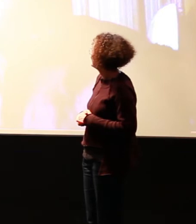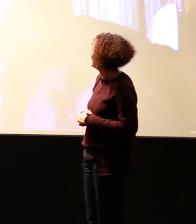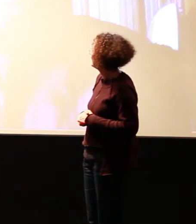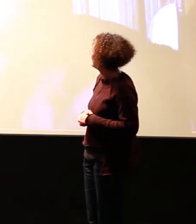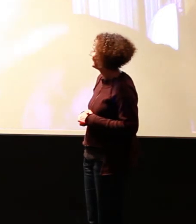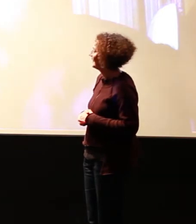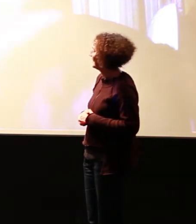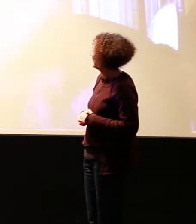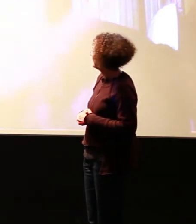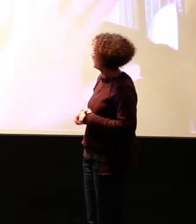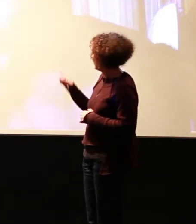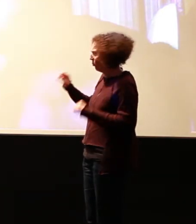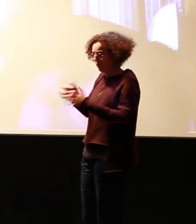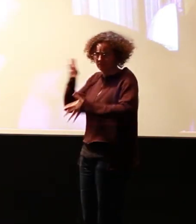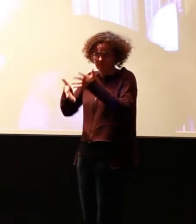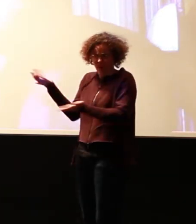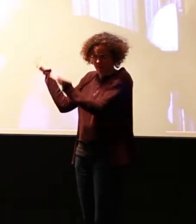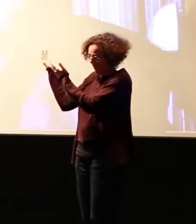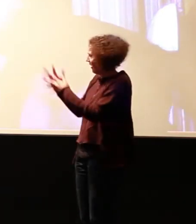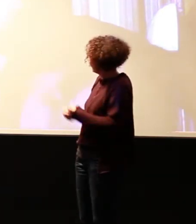Et il a qu'à faire des signes aussi. Voilà.